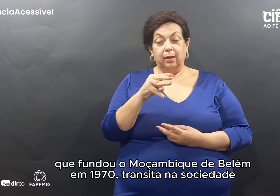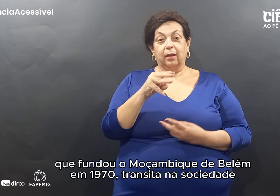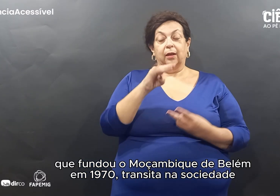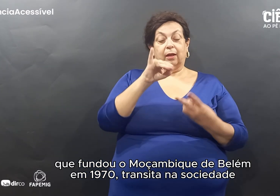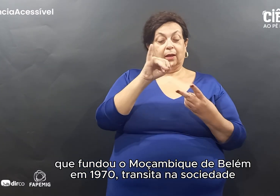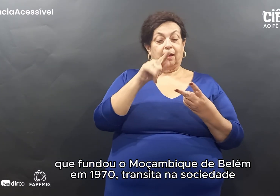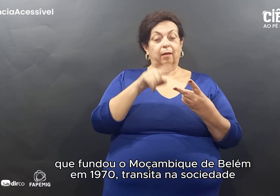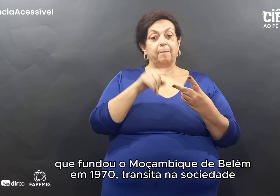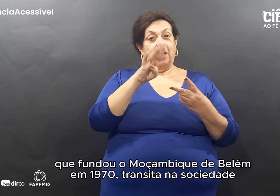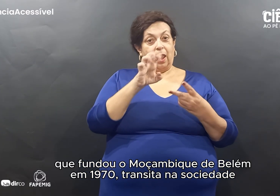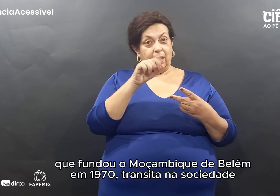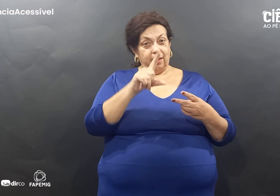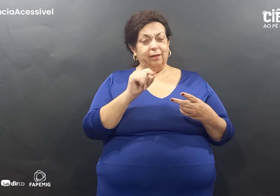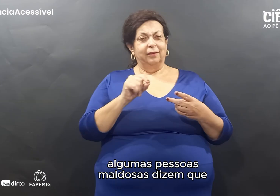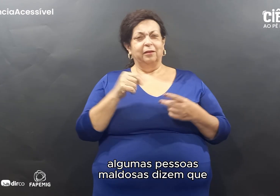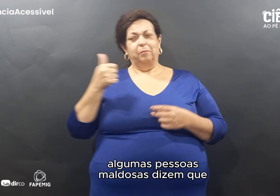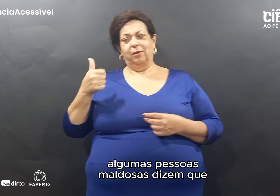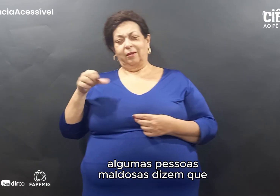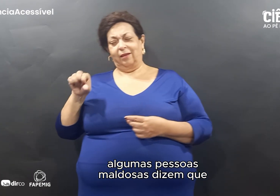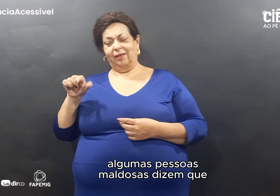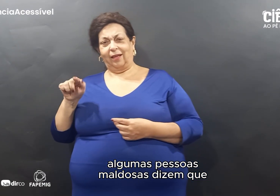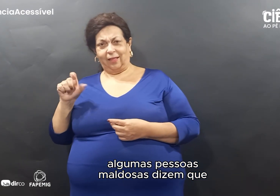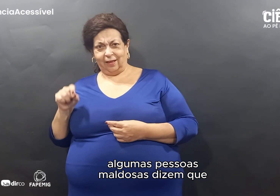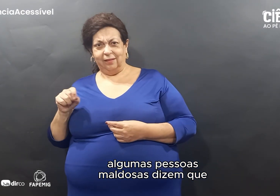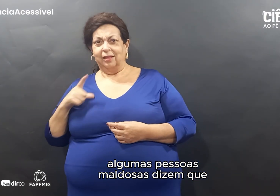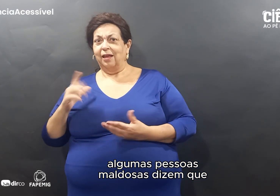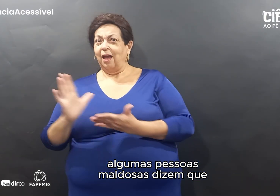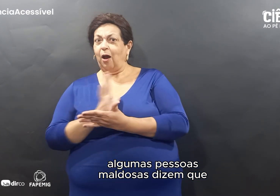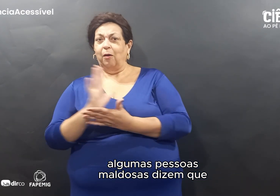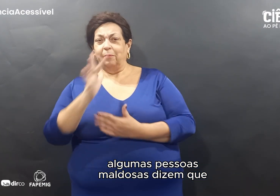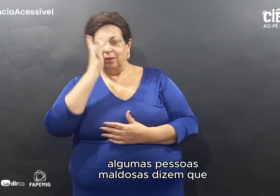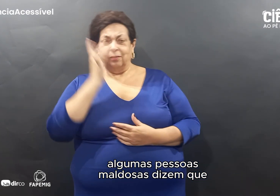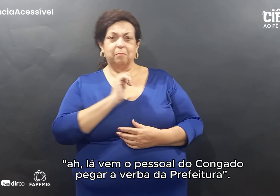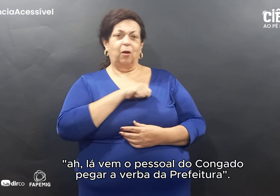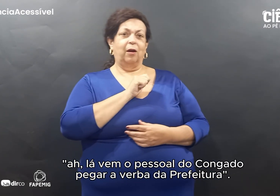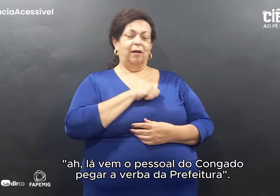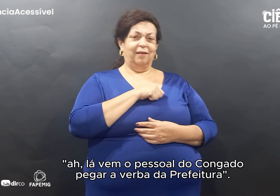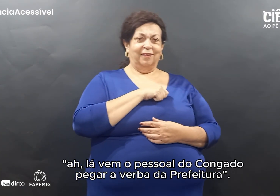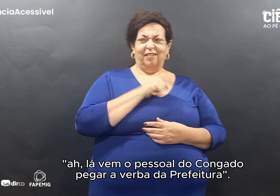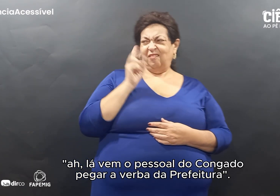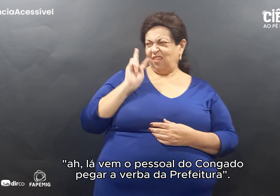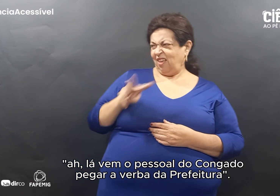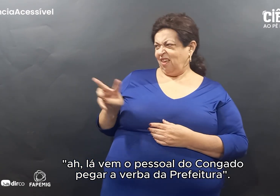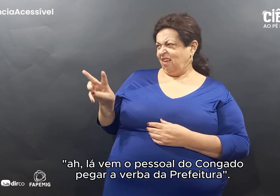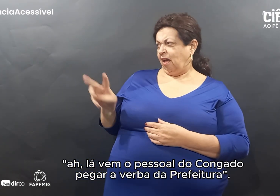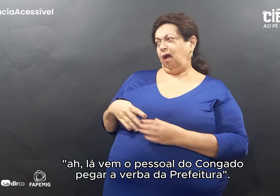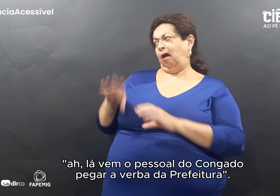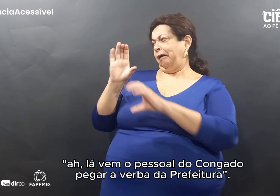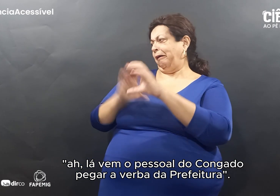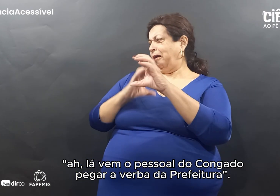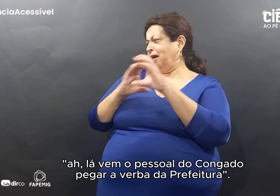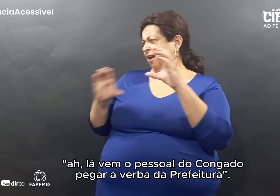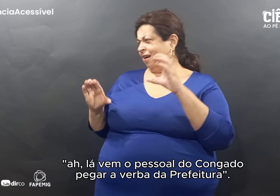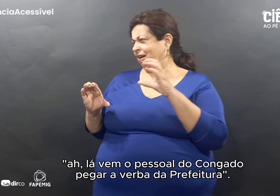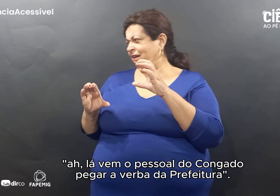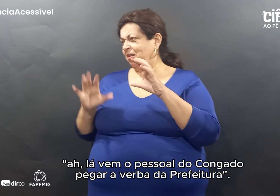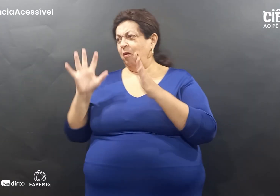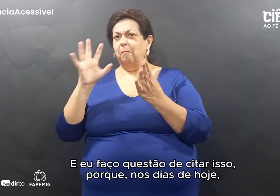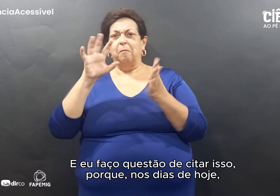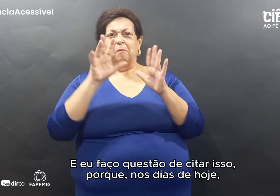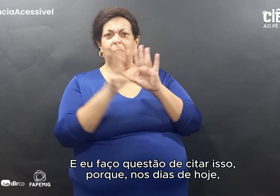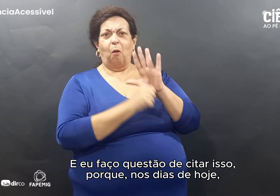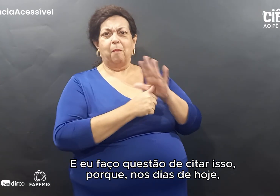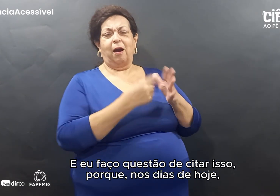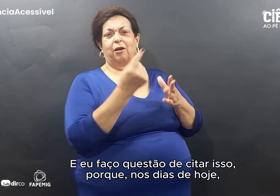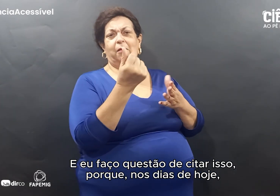transita na sociedade, algumas pessoas maldosas dizem que lá vem o pessoal do Congado pegar a verba da prefeitura.